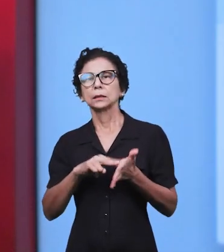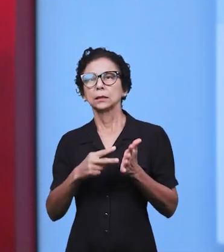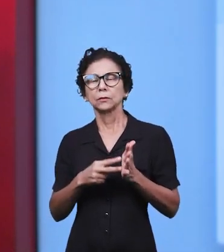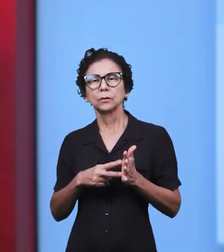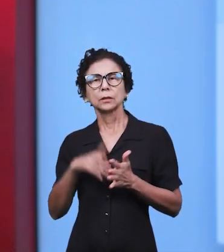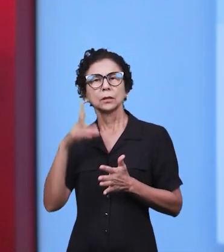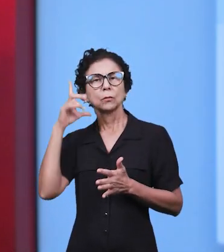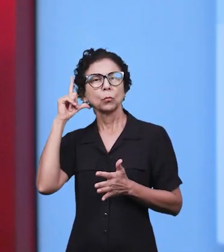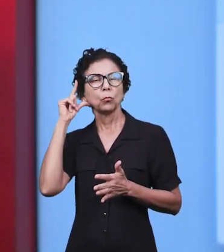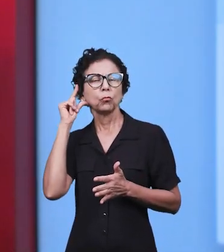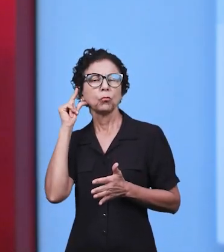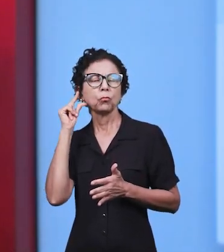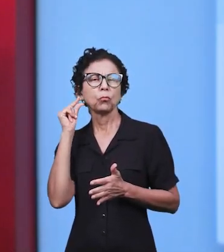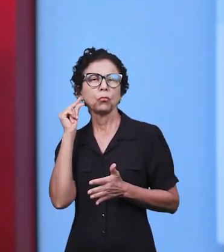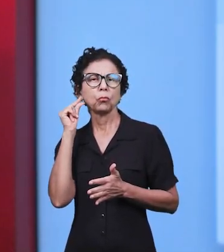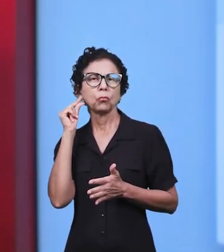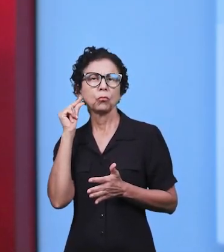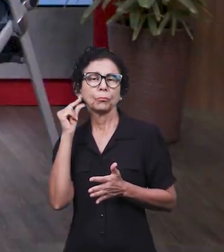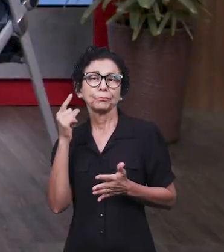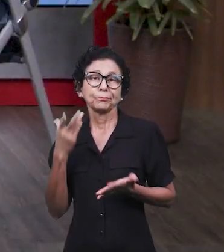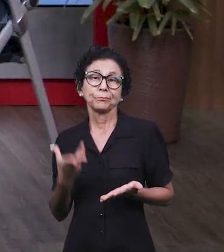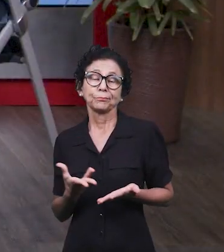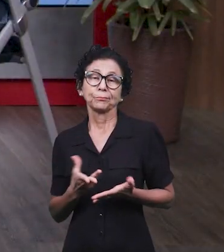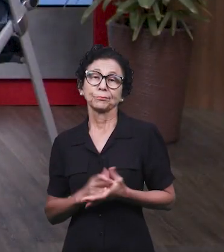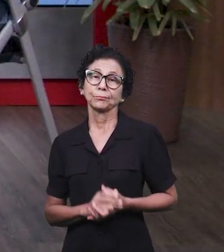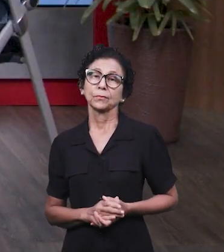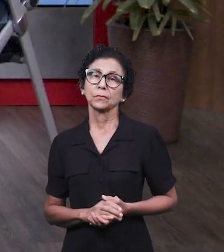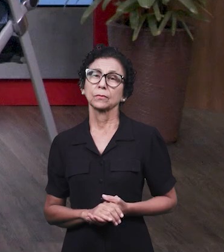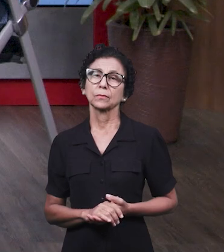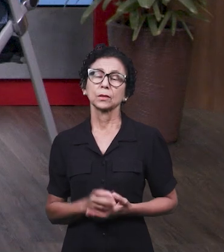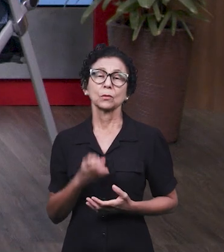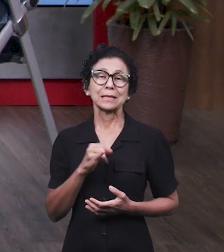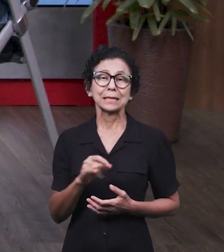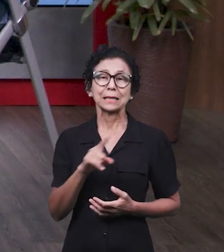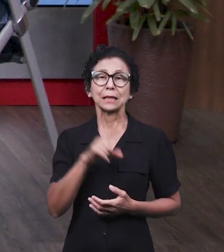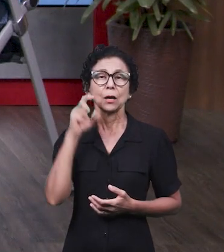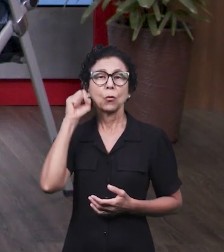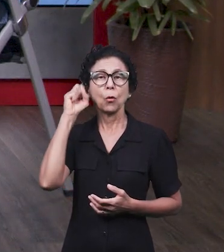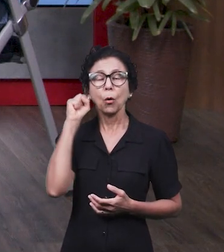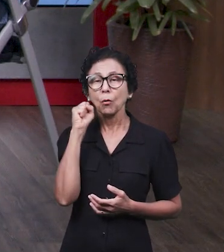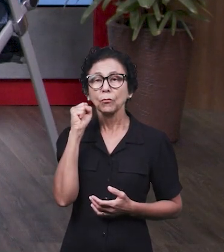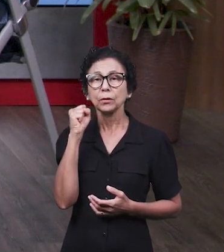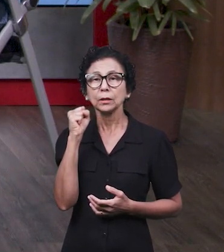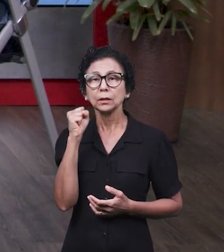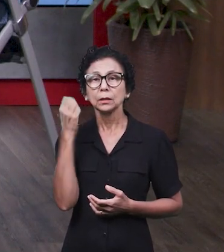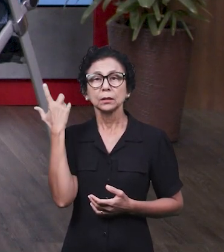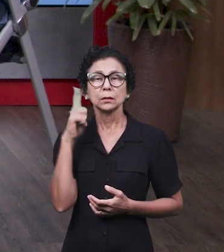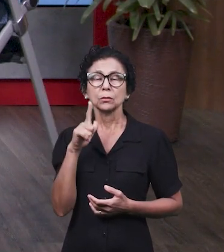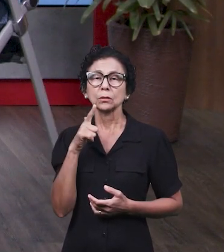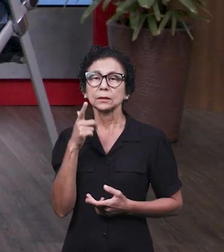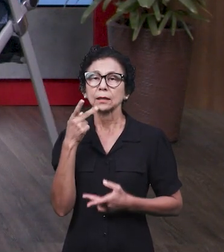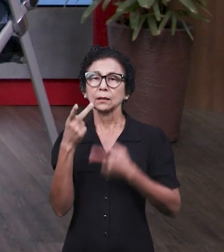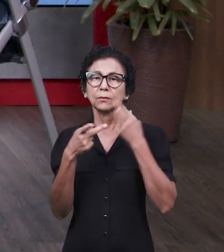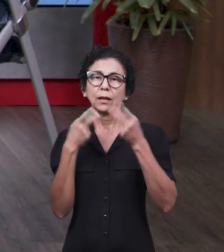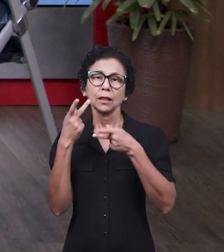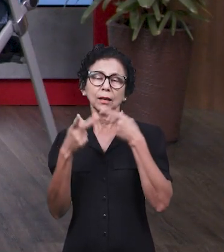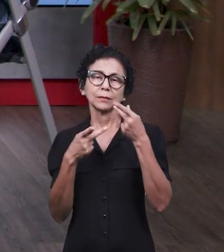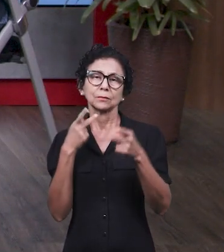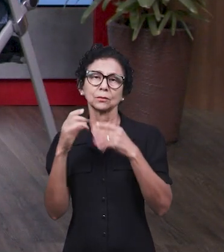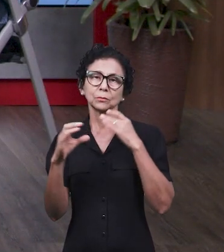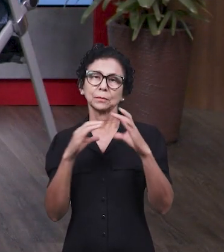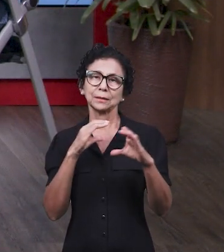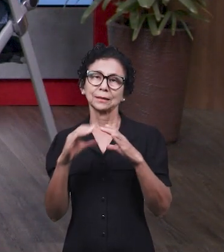significativa. Como havia dito, se a criança não ouve bem, ela não consegue desenvolver a fala, a comunicação muito bem. Então,